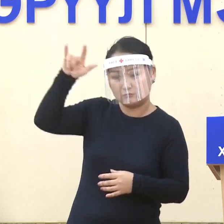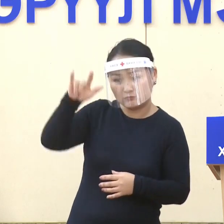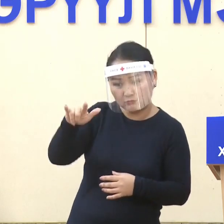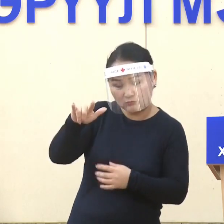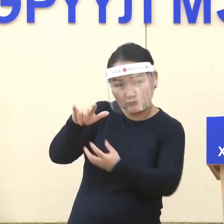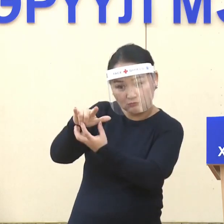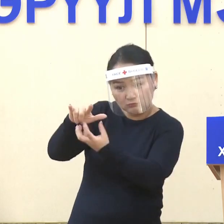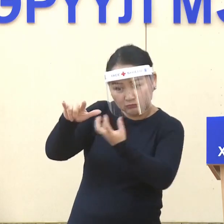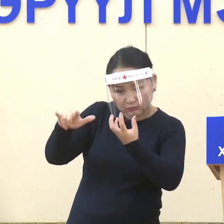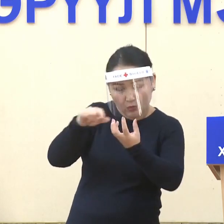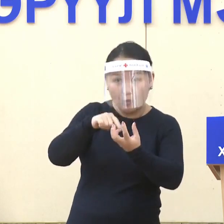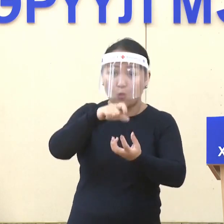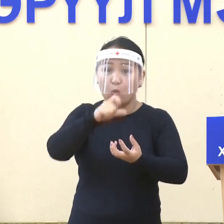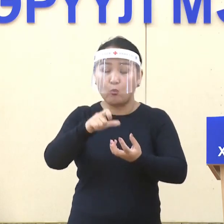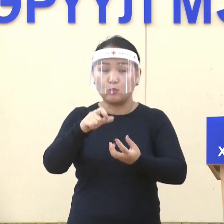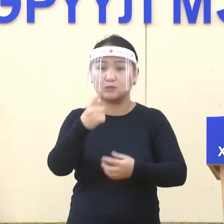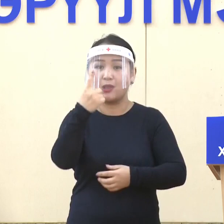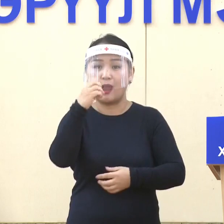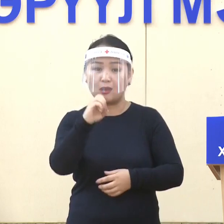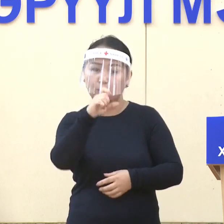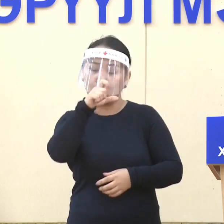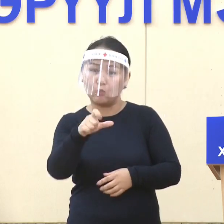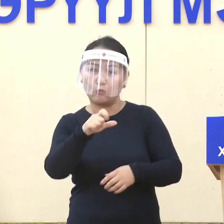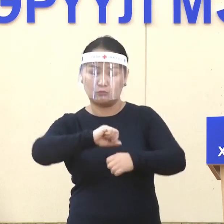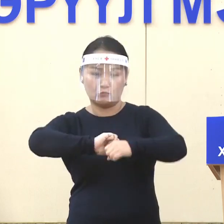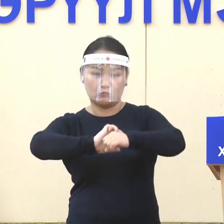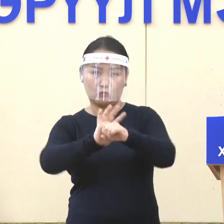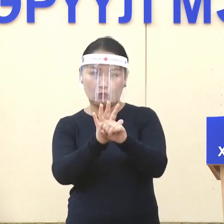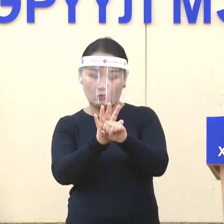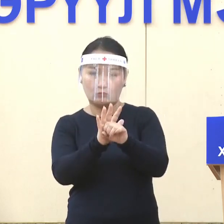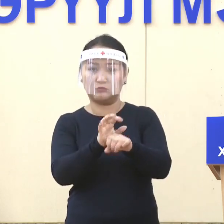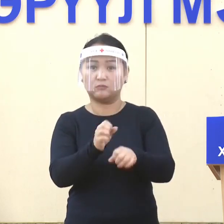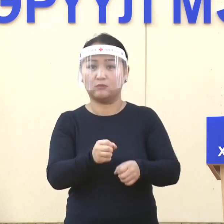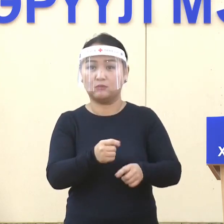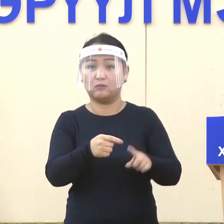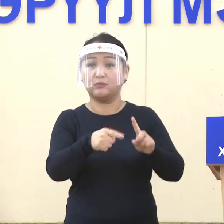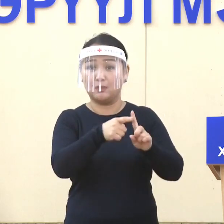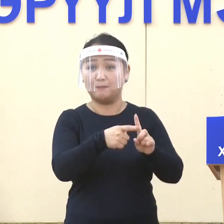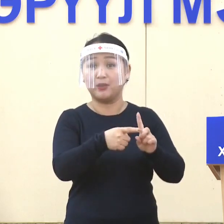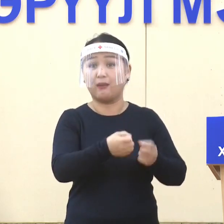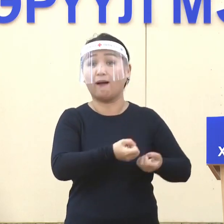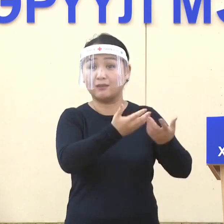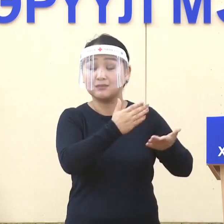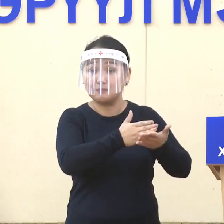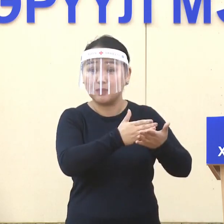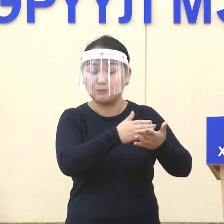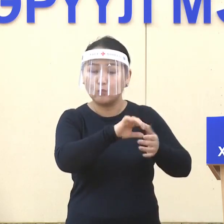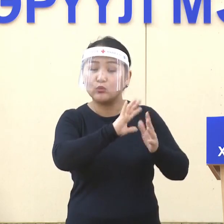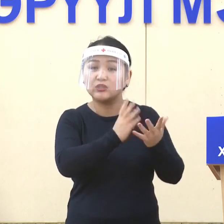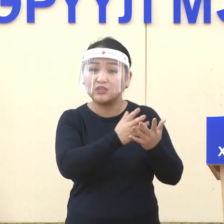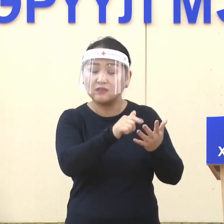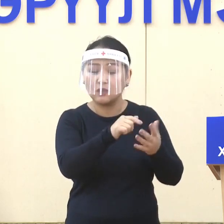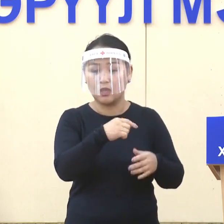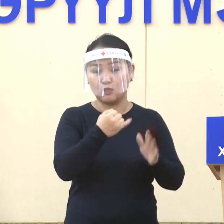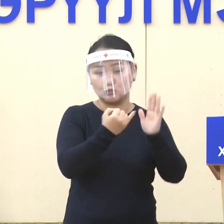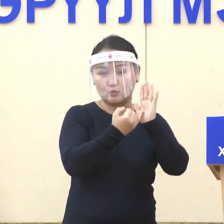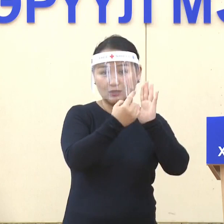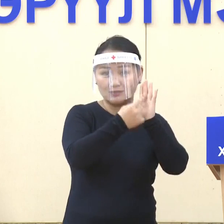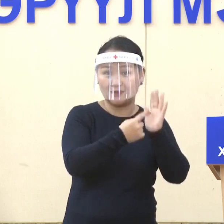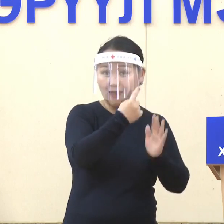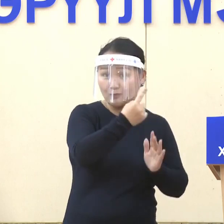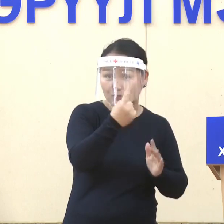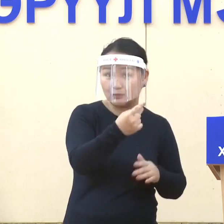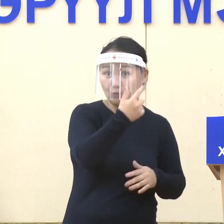бол нийтдээ 10 хүнд коронавирус илрээд байна. За 6 сарын 11-нд